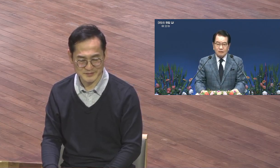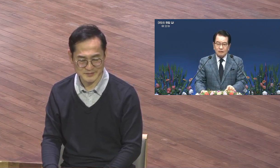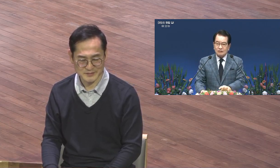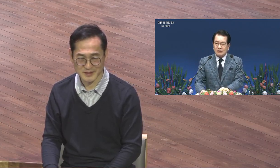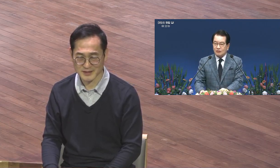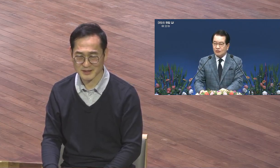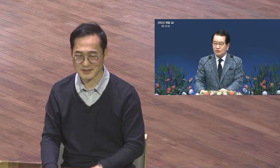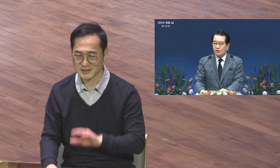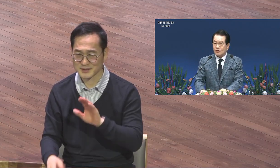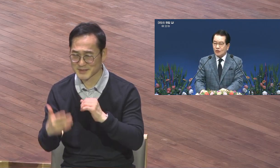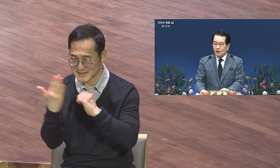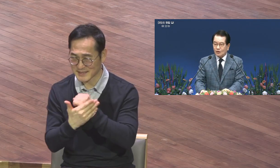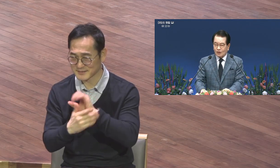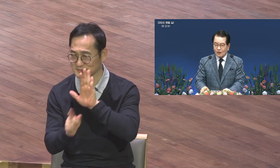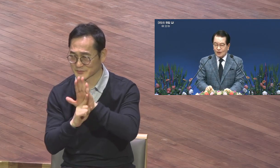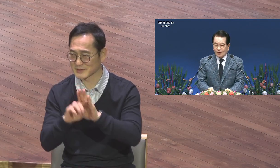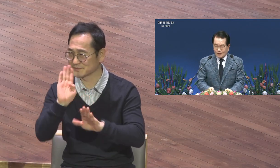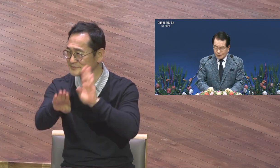광고들을 막 하고 있더라고요. 오늘도